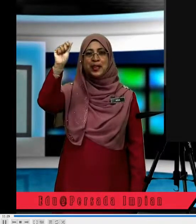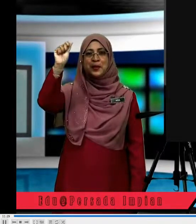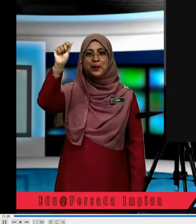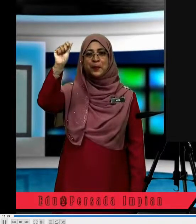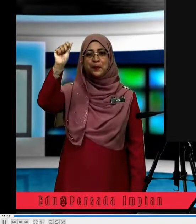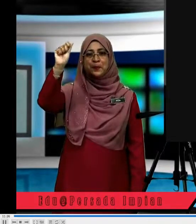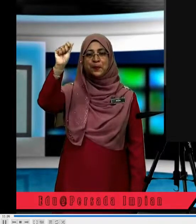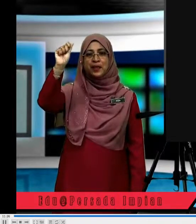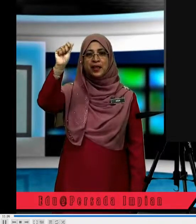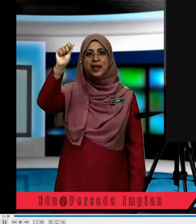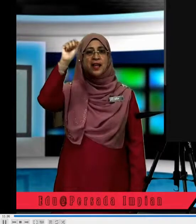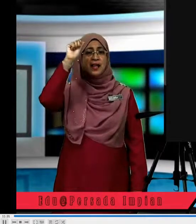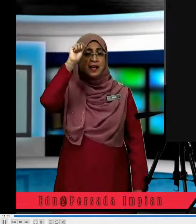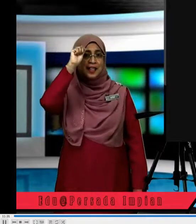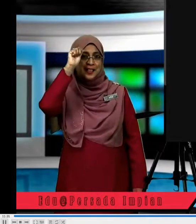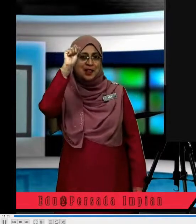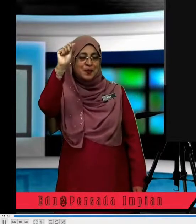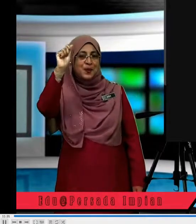Assalamualaikum